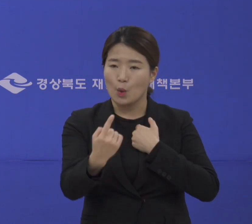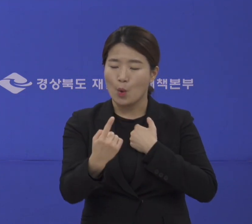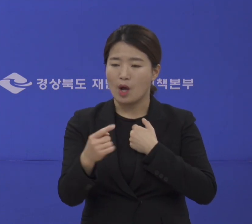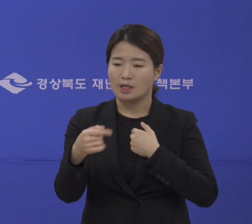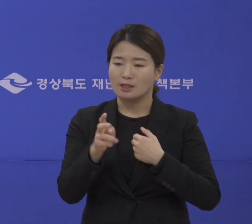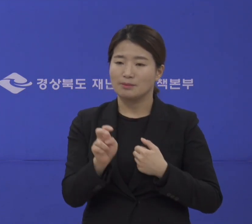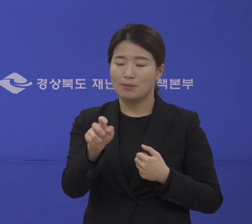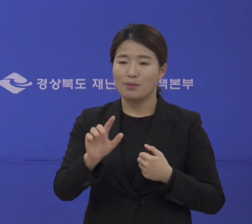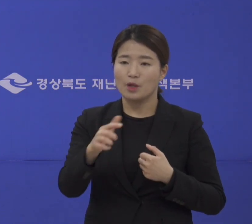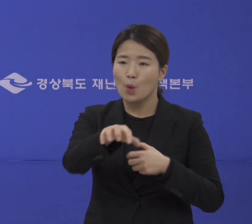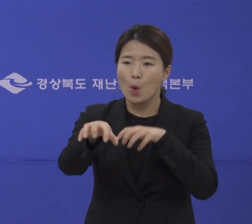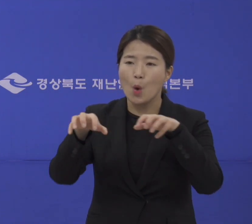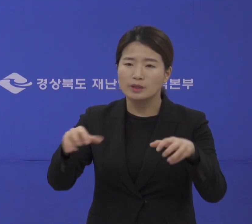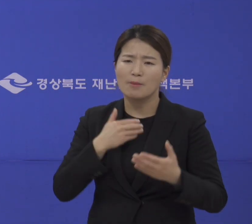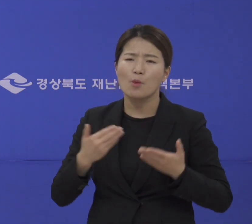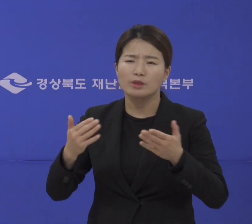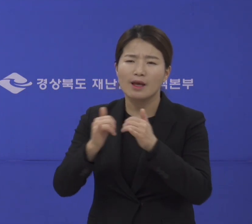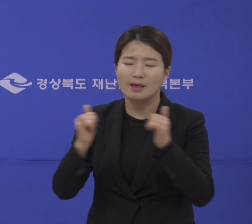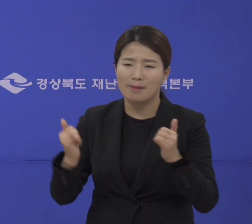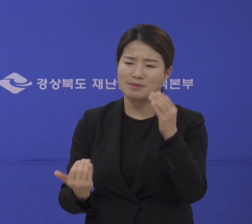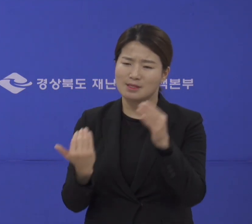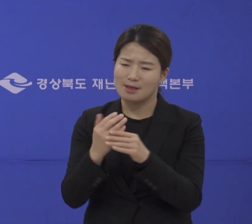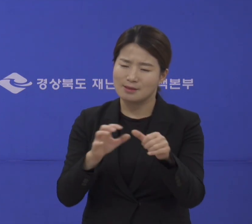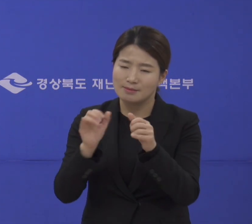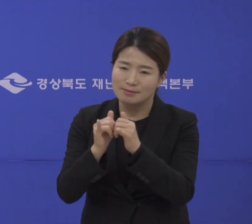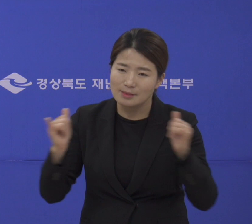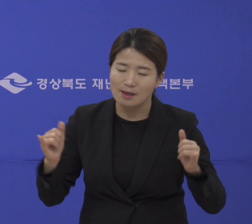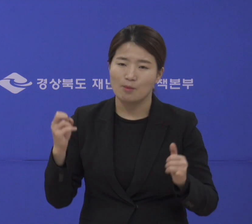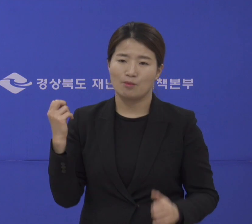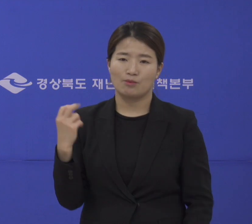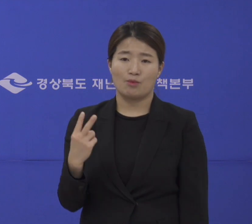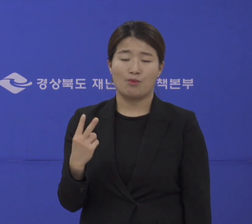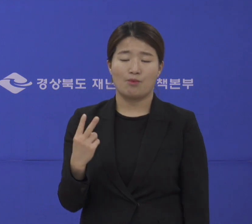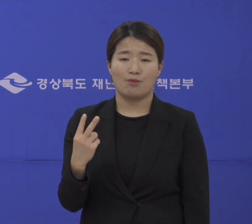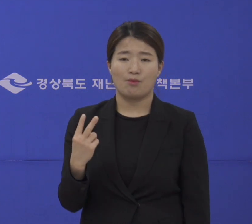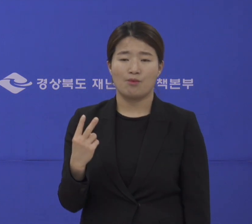다중시설이나 자원봉사자 재난지킴이, 또